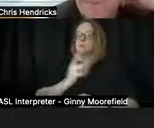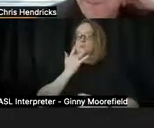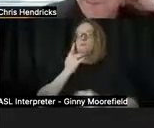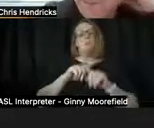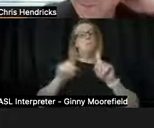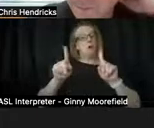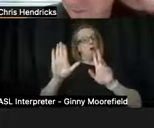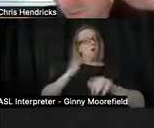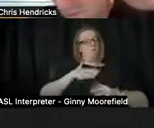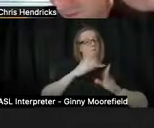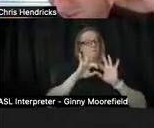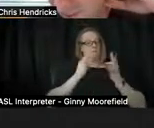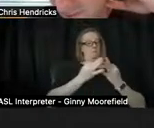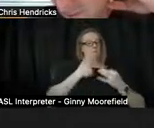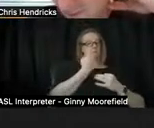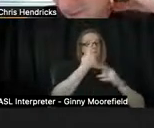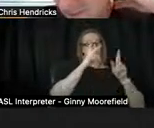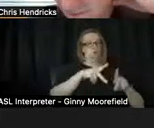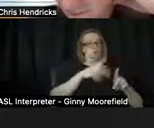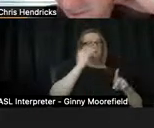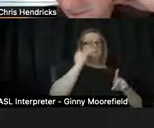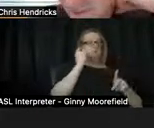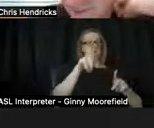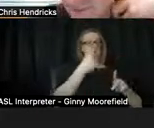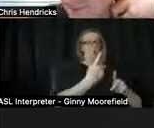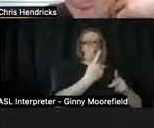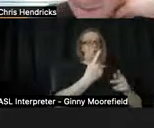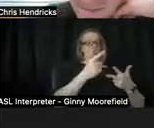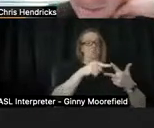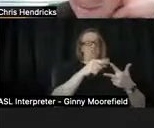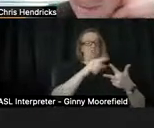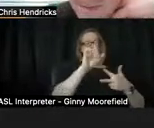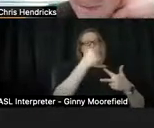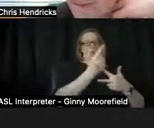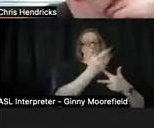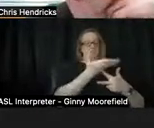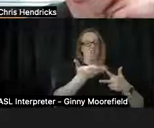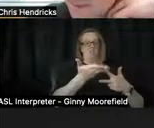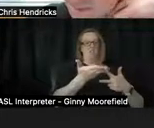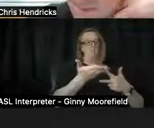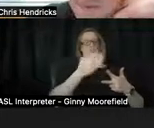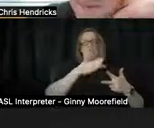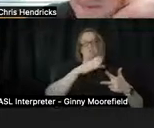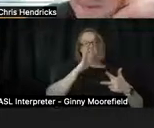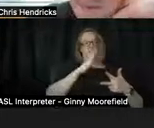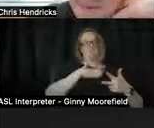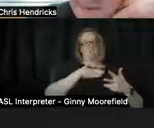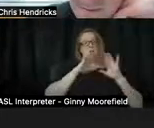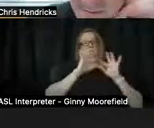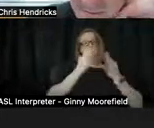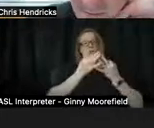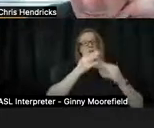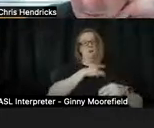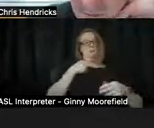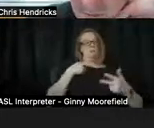yo tengo miembro de la familia y para él si la única opción disponible fuese la número 2 no